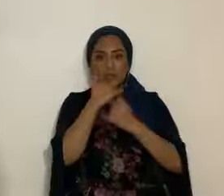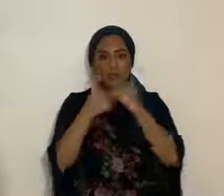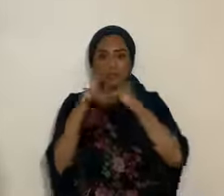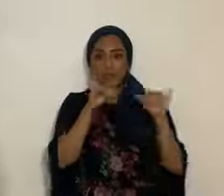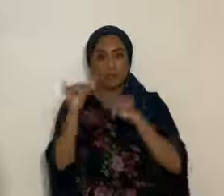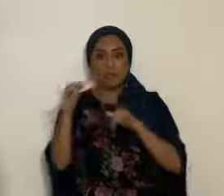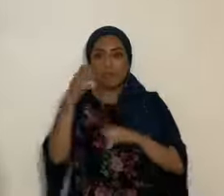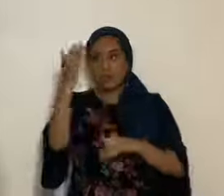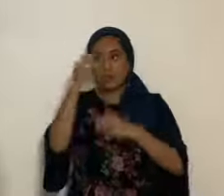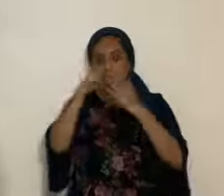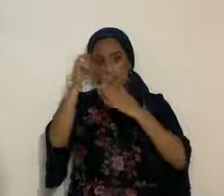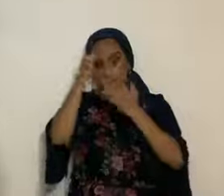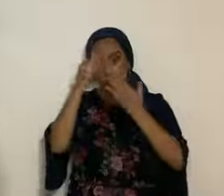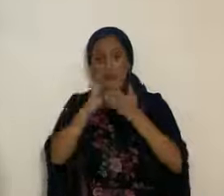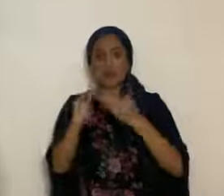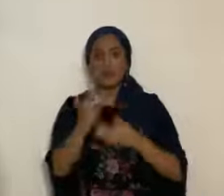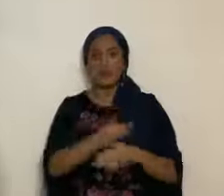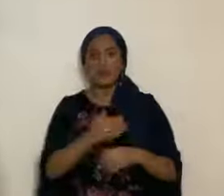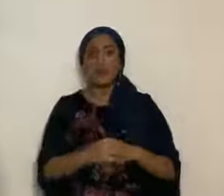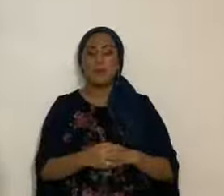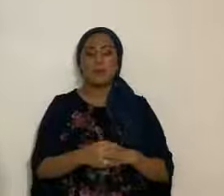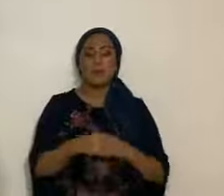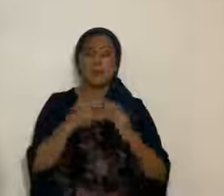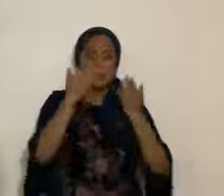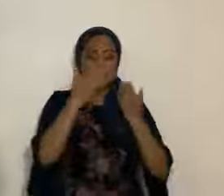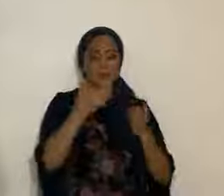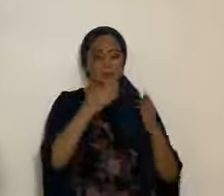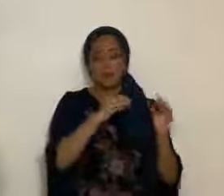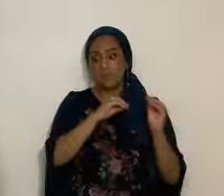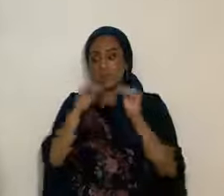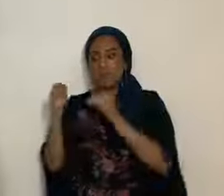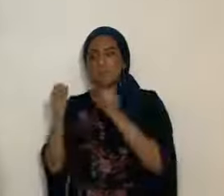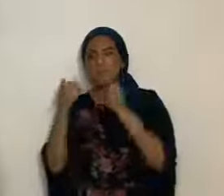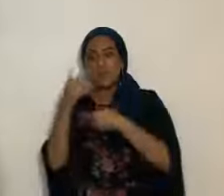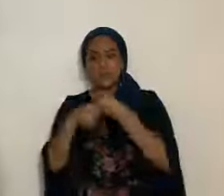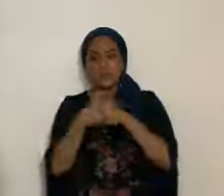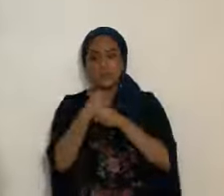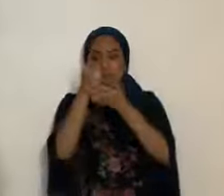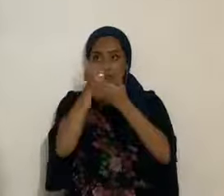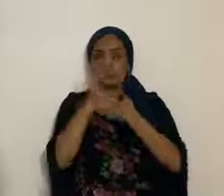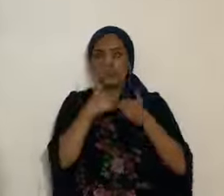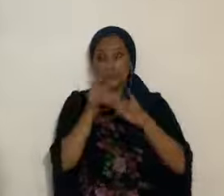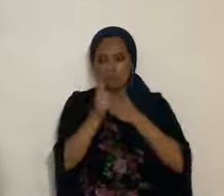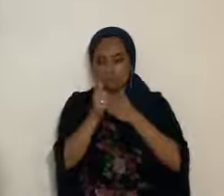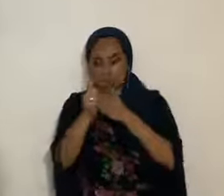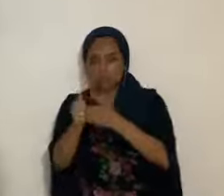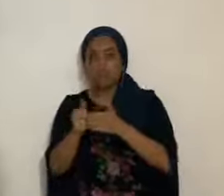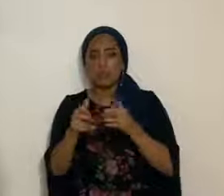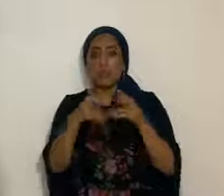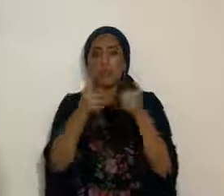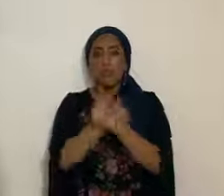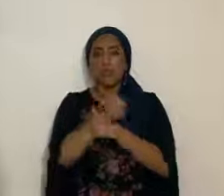Eterno así nos perdonó, y nos ha llevado todos estos años, y nos ha ministrado con amor y con paciencia,